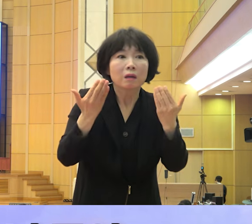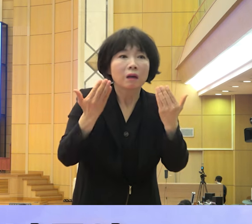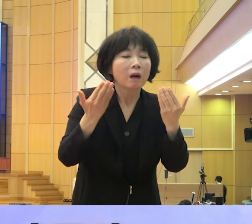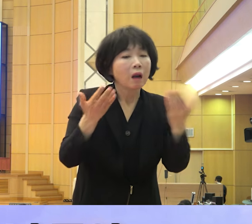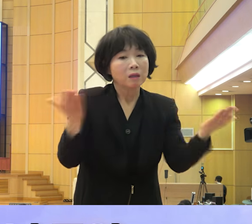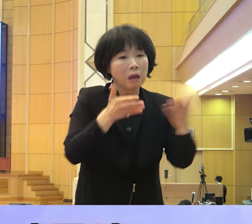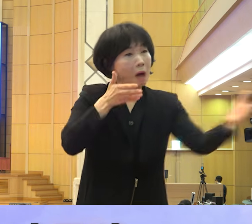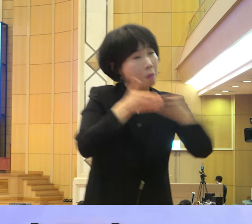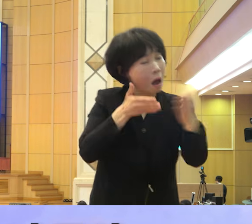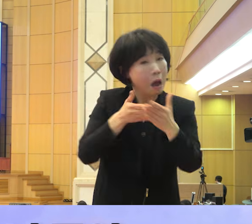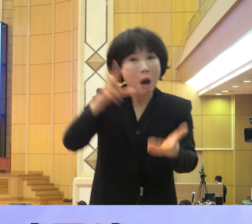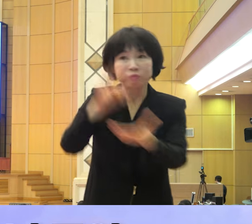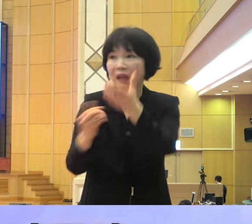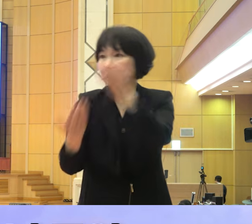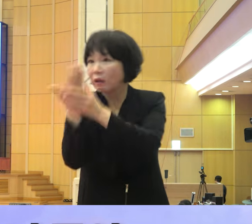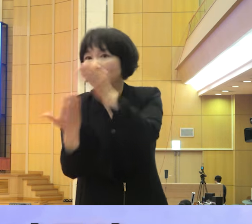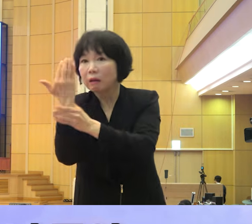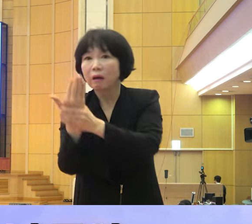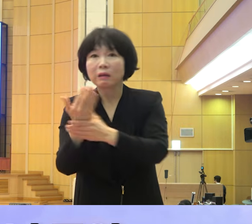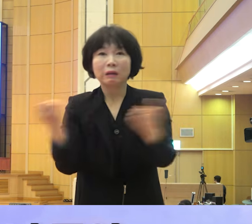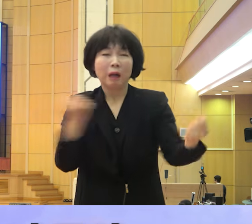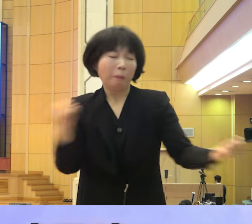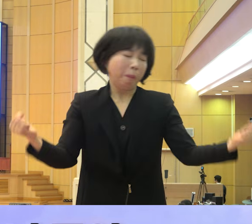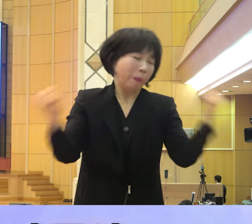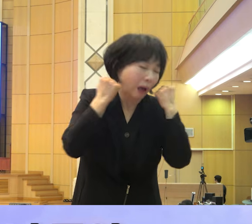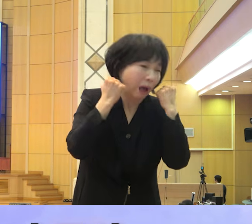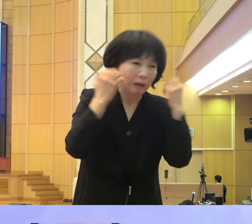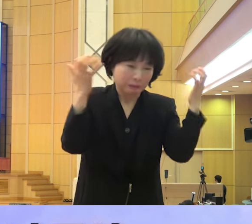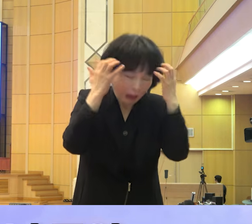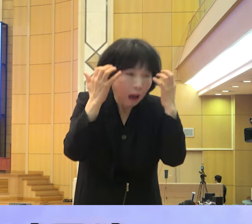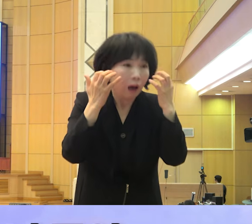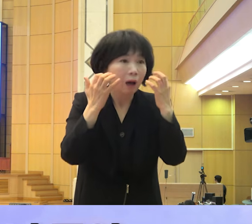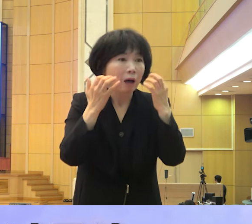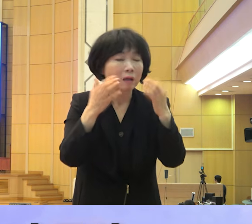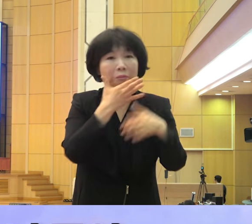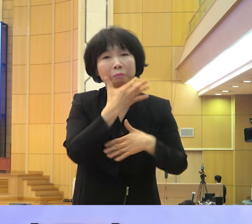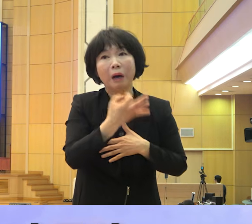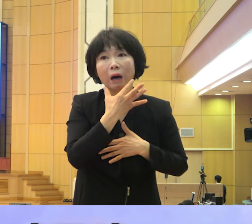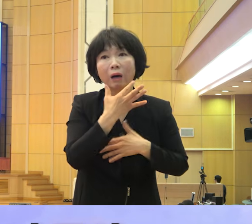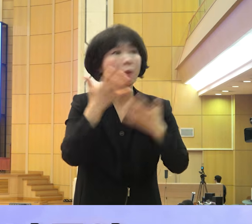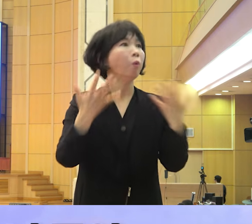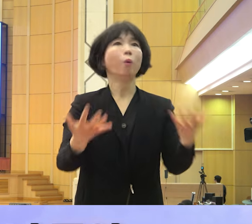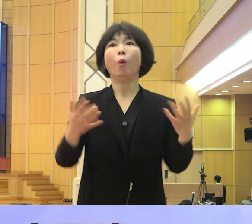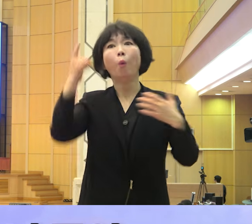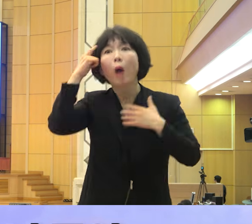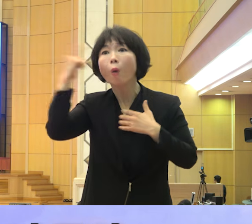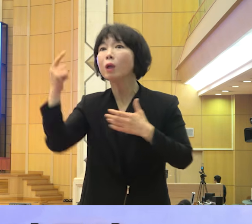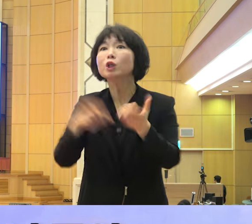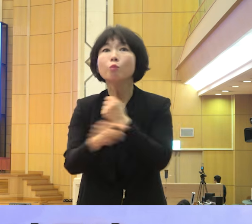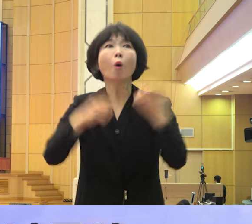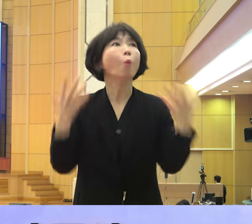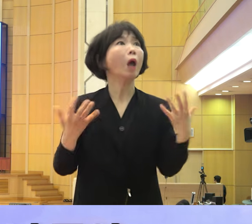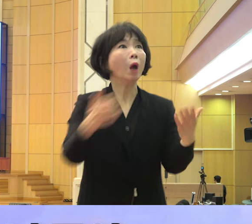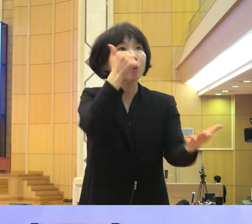꼭 문제가 생겨서 안 하는 것만 못할 정도로 왜 이런지 모르겠다고.